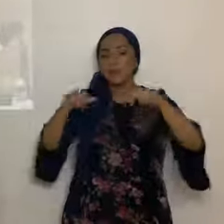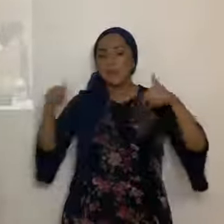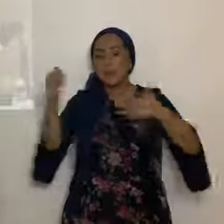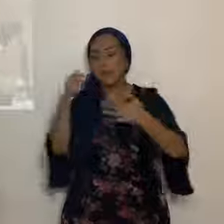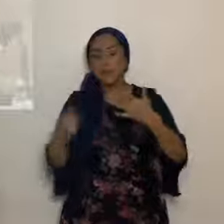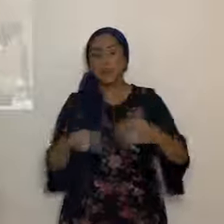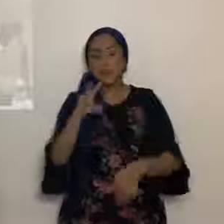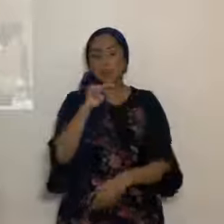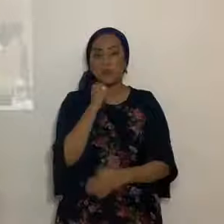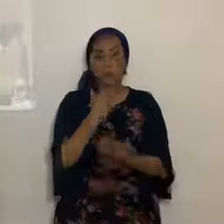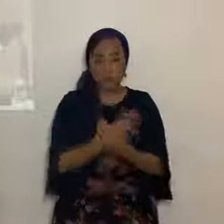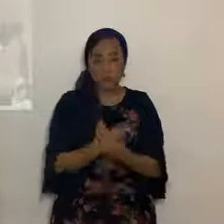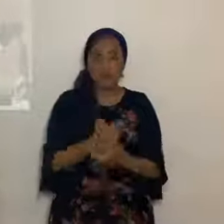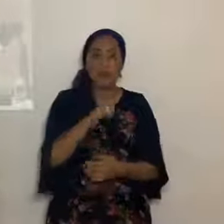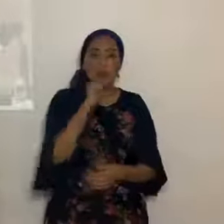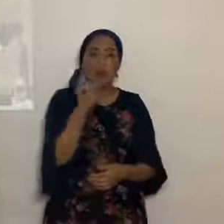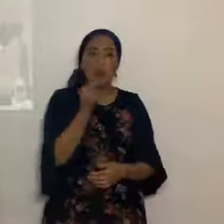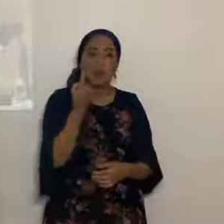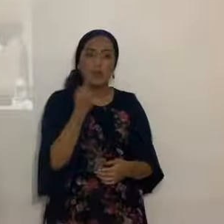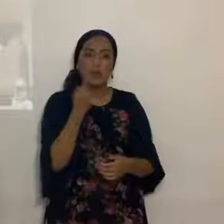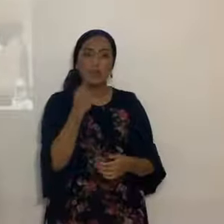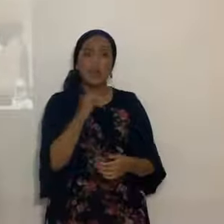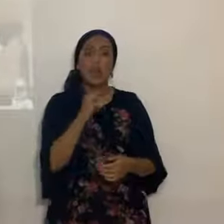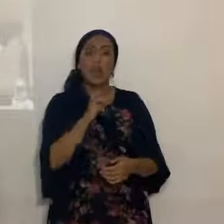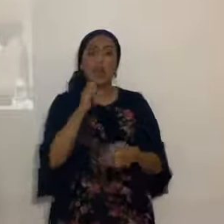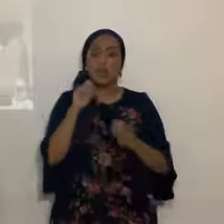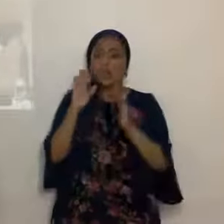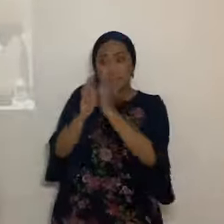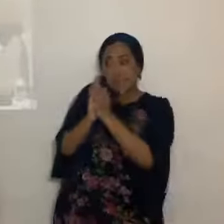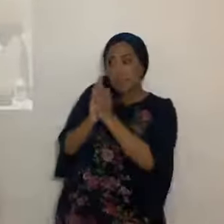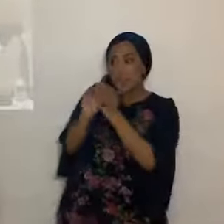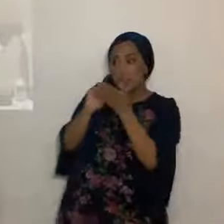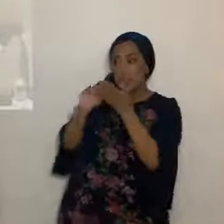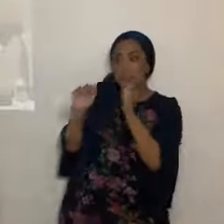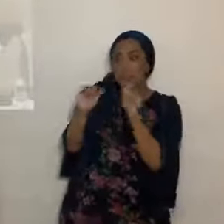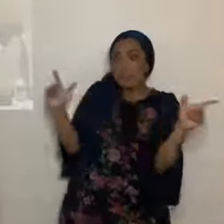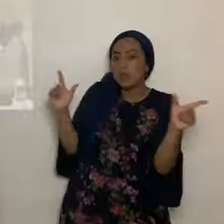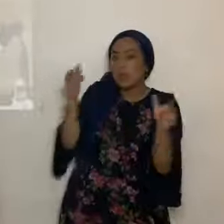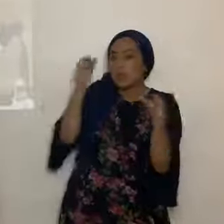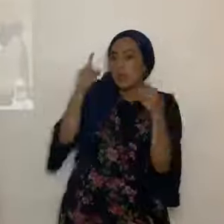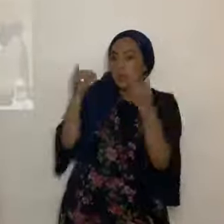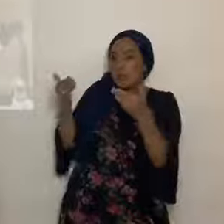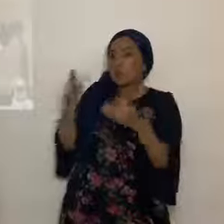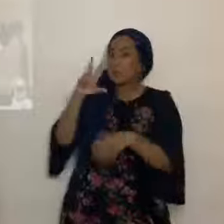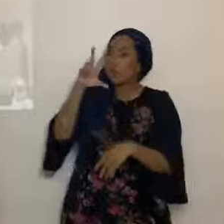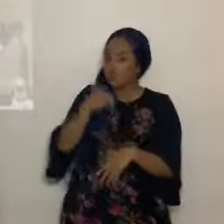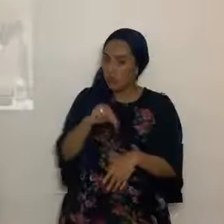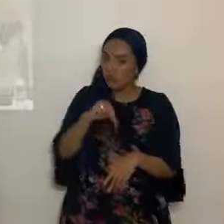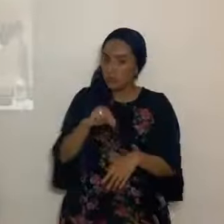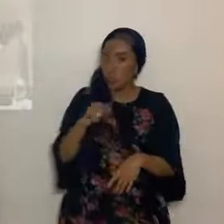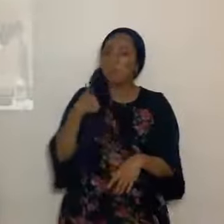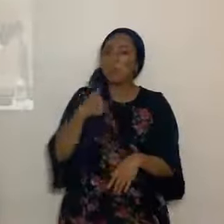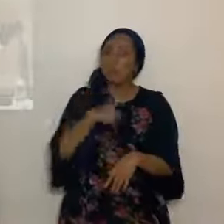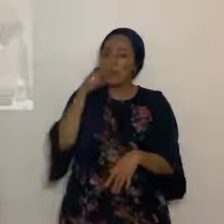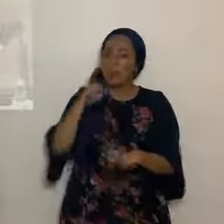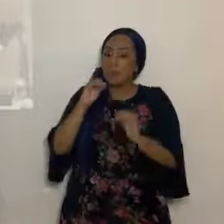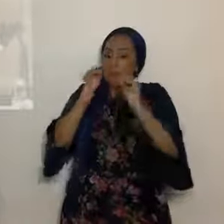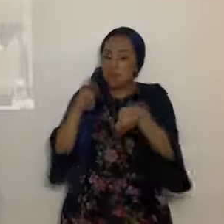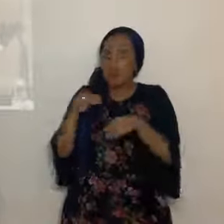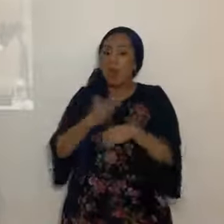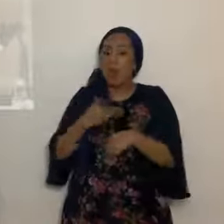Entonces no es solamente el hecho de decir, tengo que pedir y ya hace las cosas. No, tenemos que poner